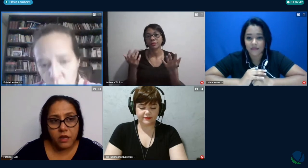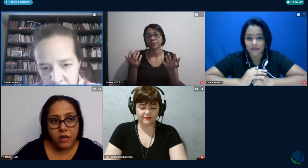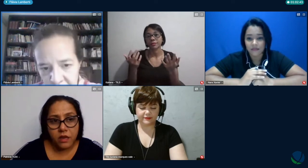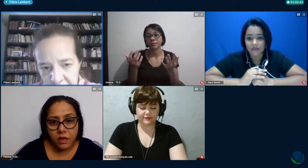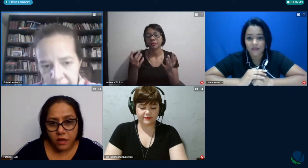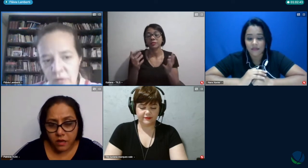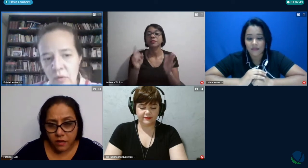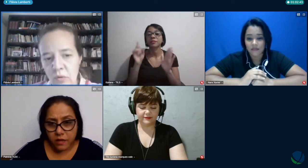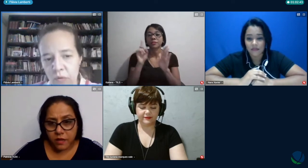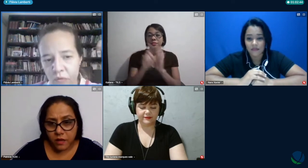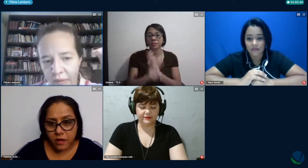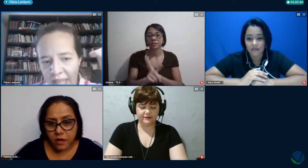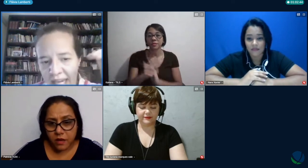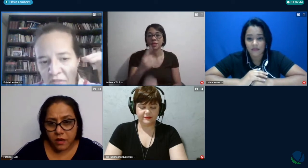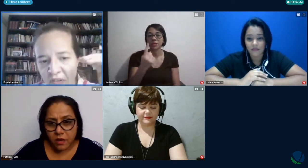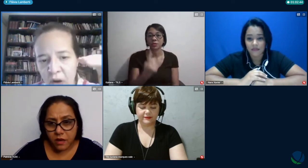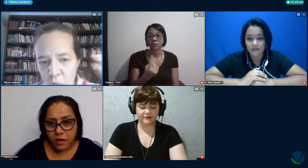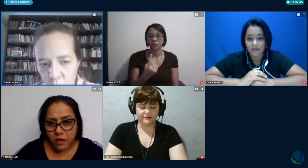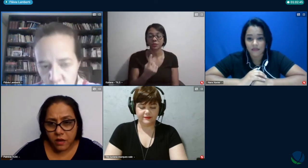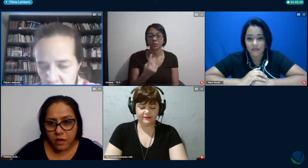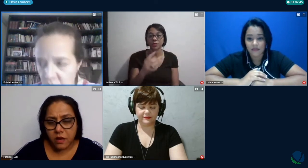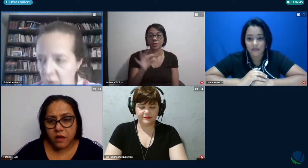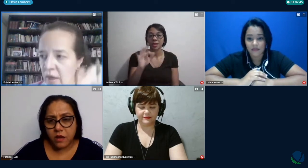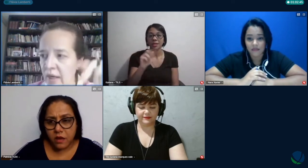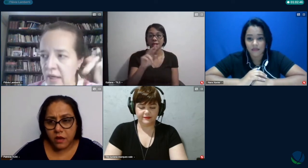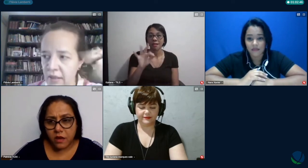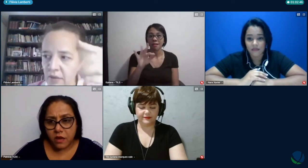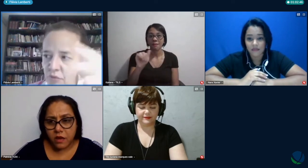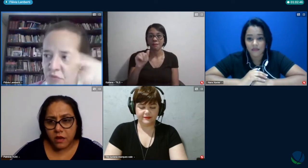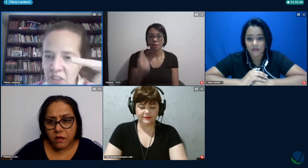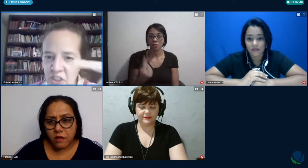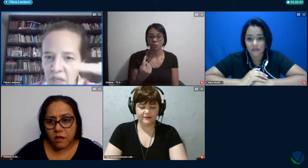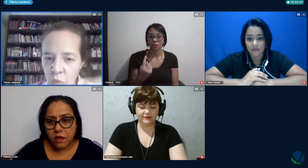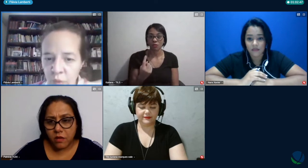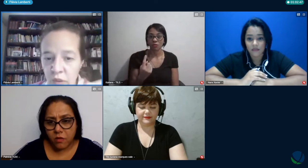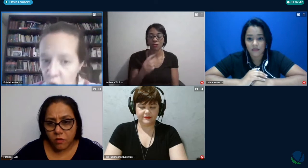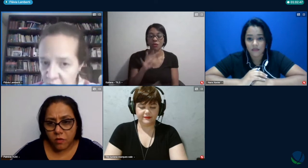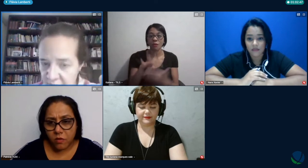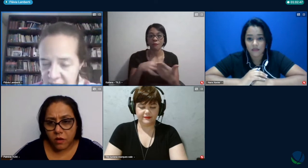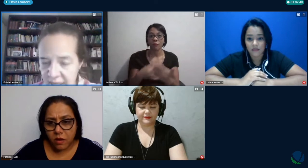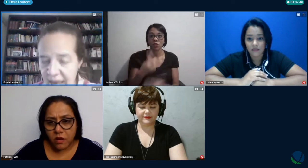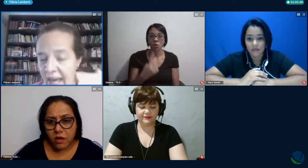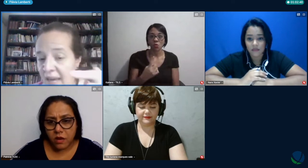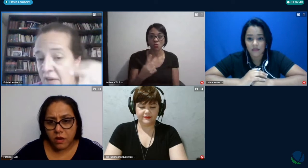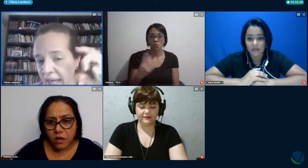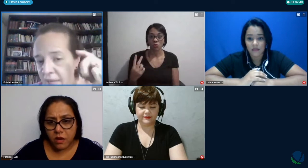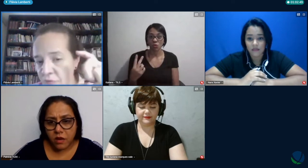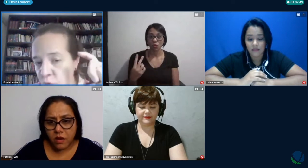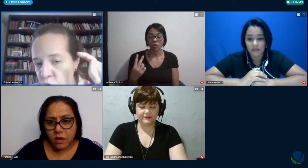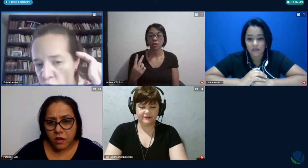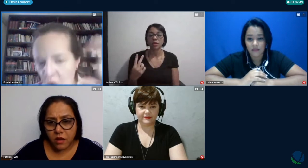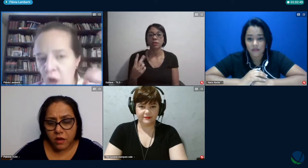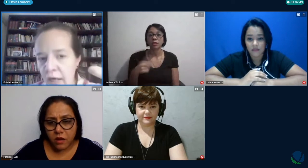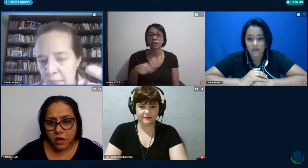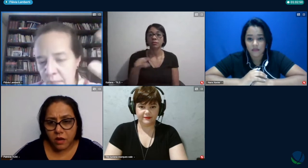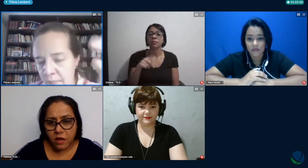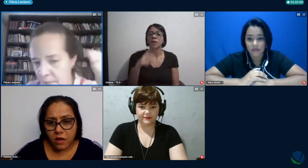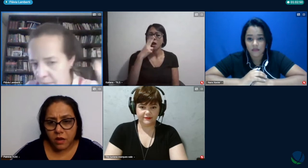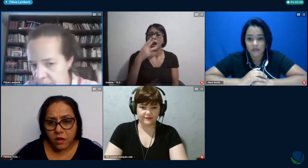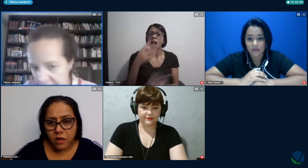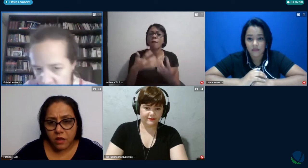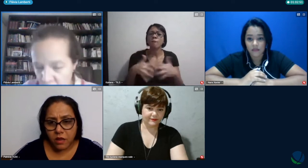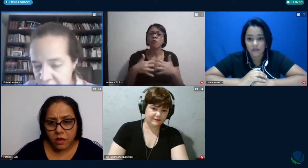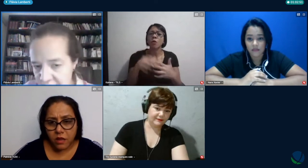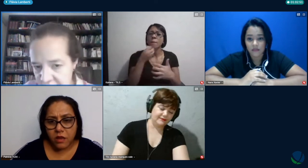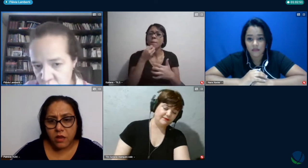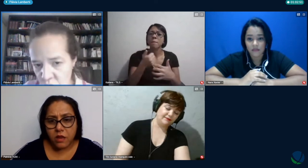questão 1, né? Tarefa 1, ficha 1 e 2, ela funciona